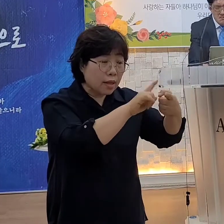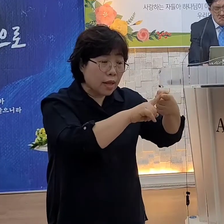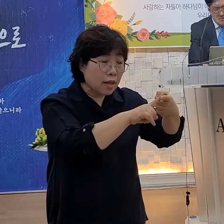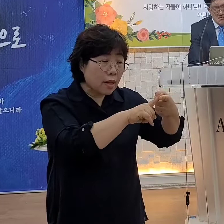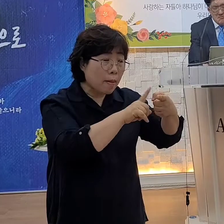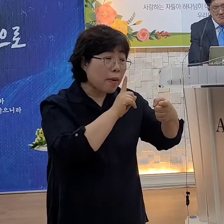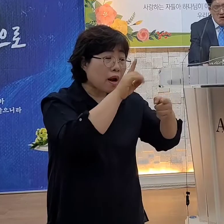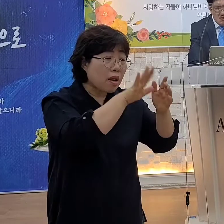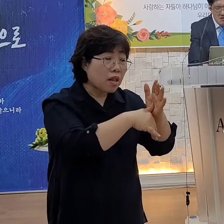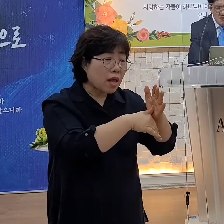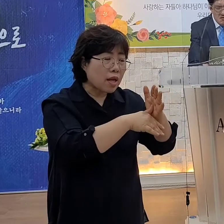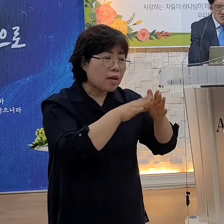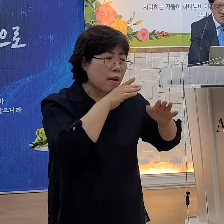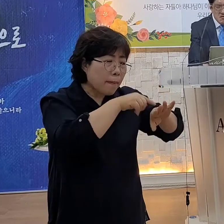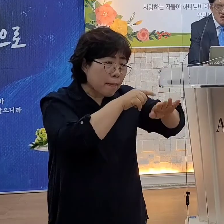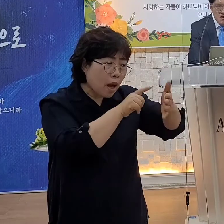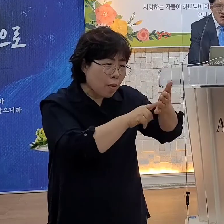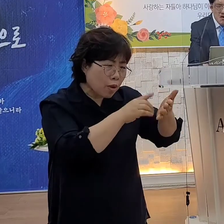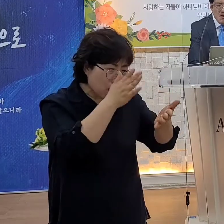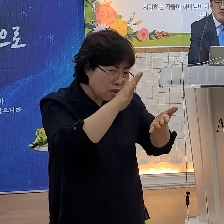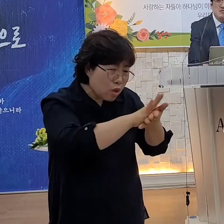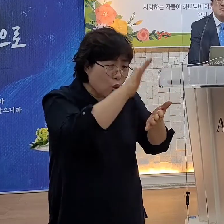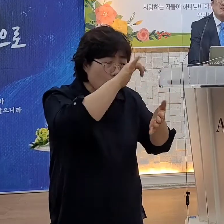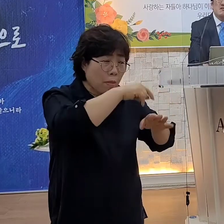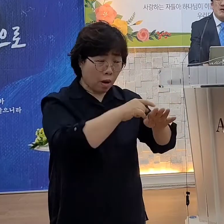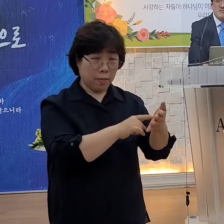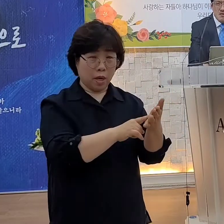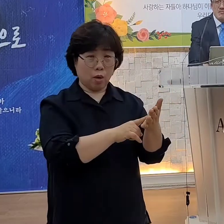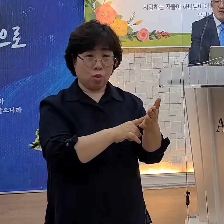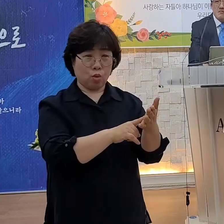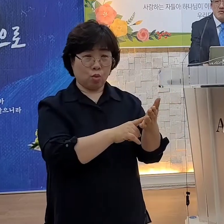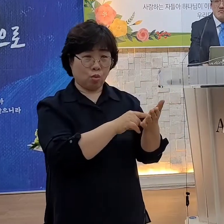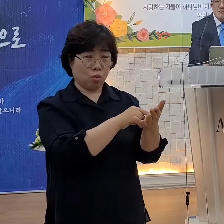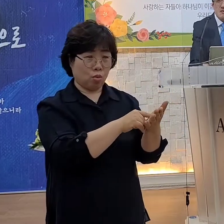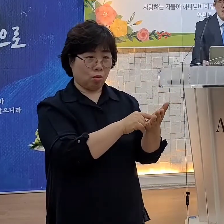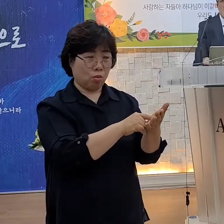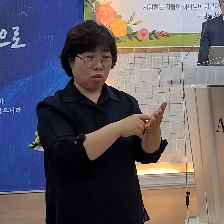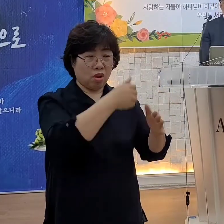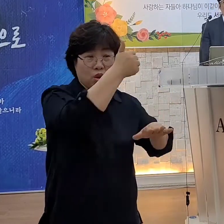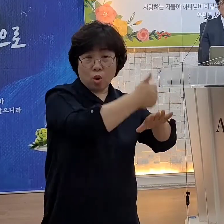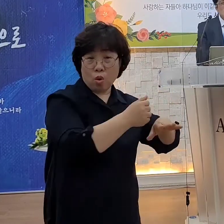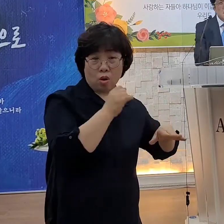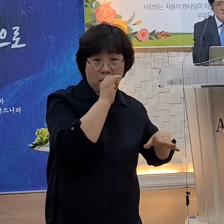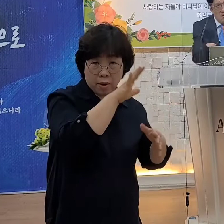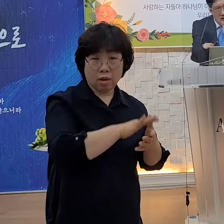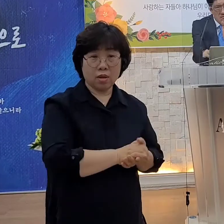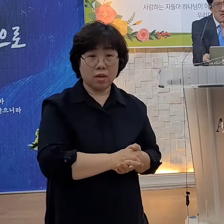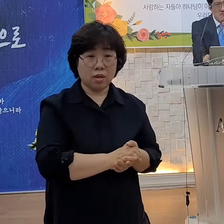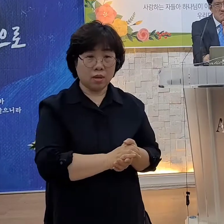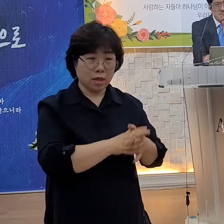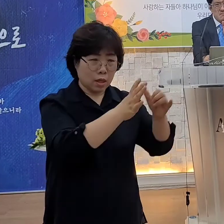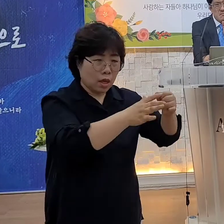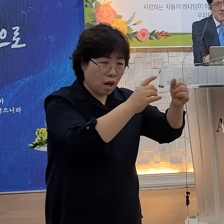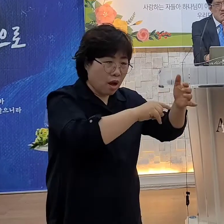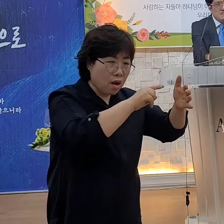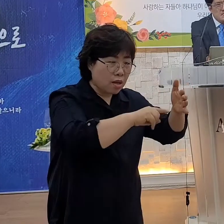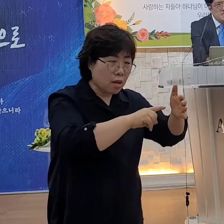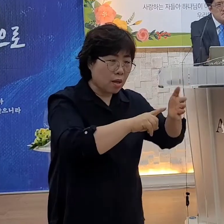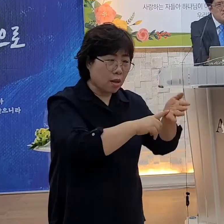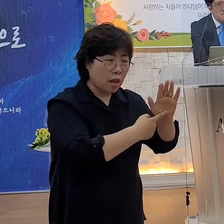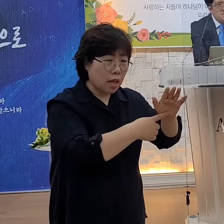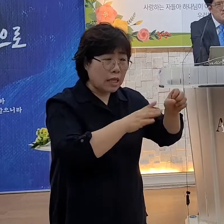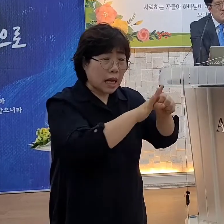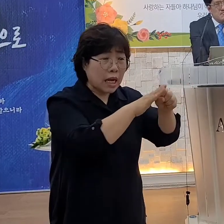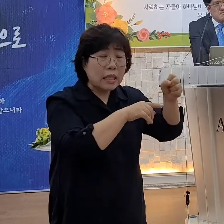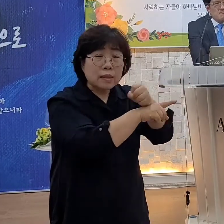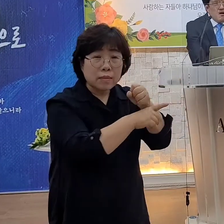사랑은요 진심과 열정이다. 크게 말하면 이렇게 말할 수 있어요. 내가 진짜 네 사랑한다. 그